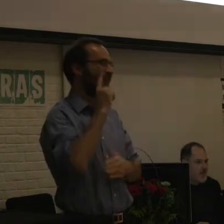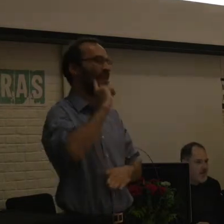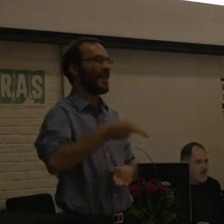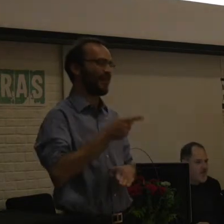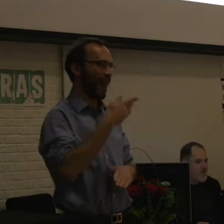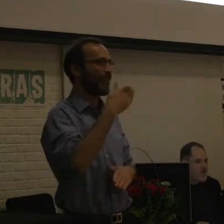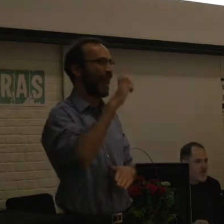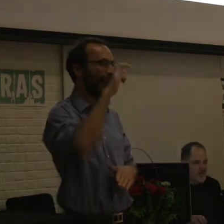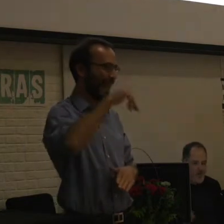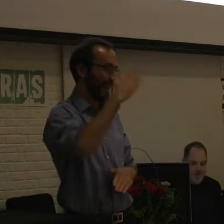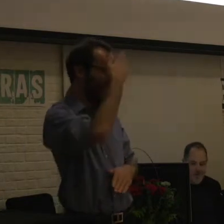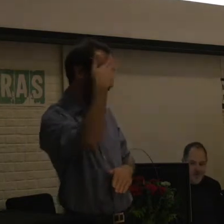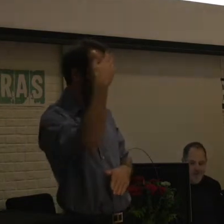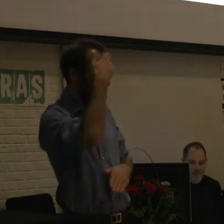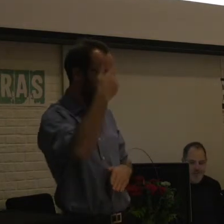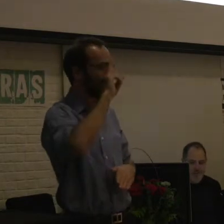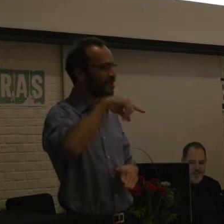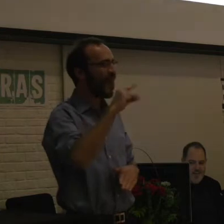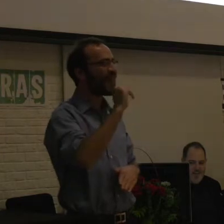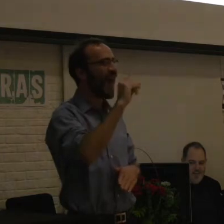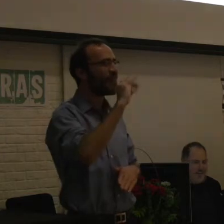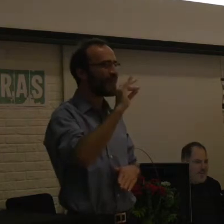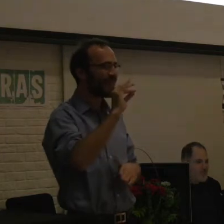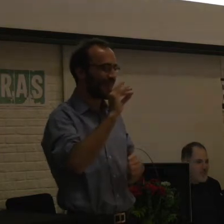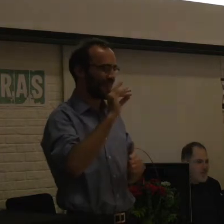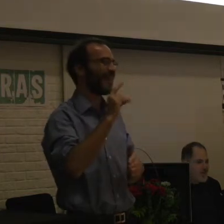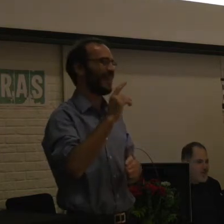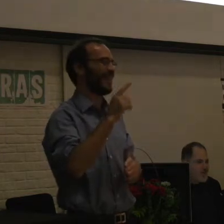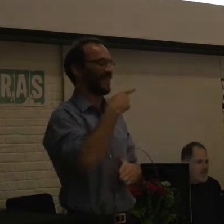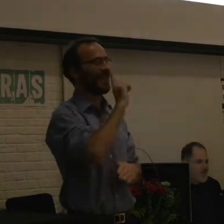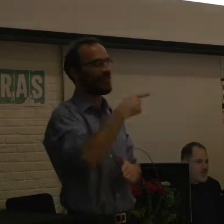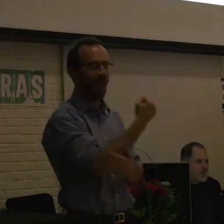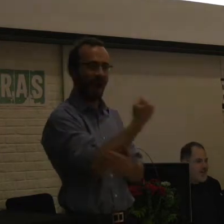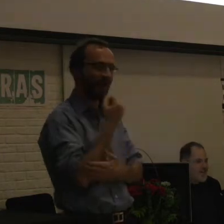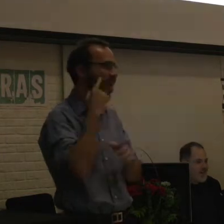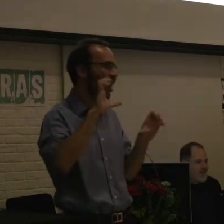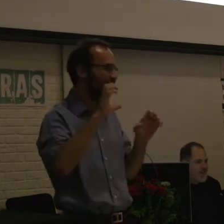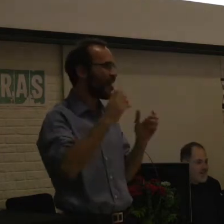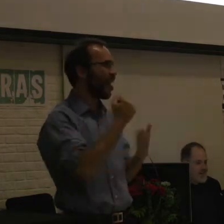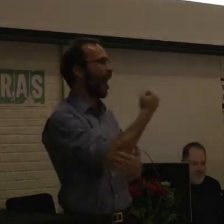Hidalgo, compañero de fatigas en el proyecto radiofónico también, gracias a